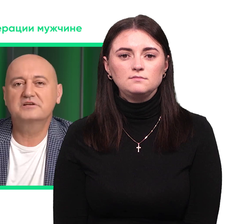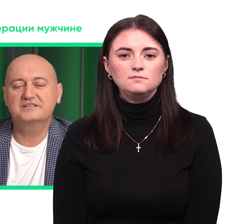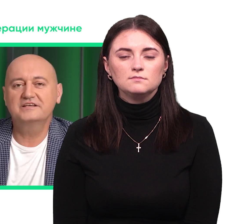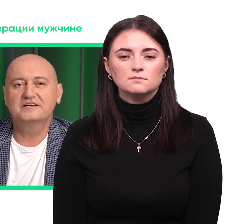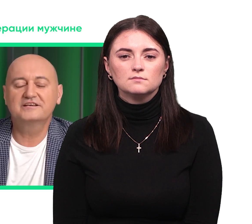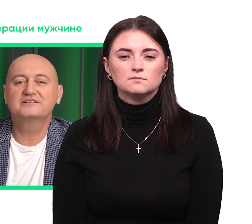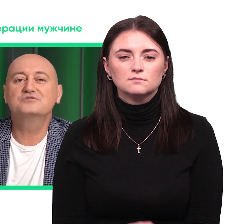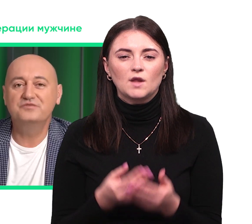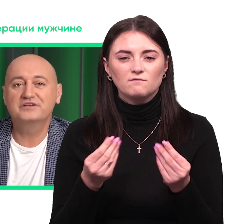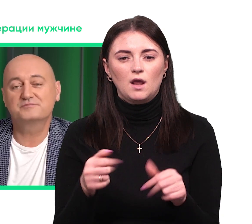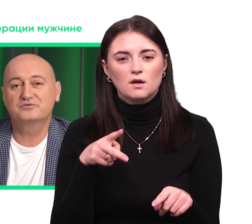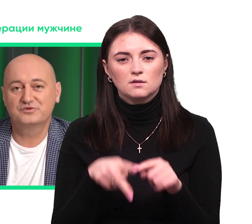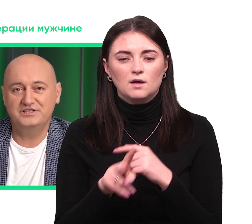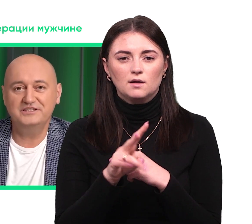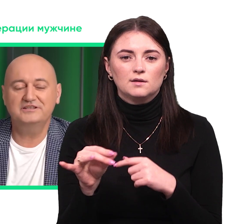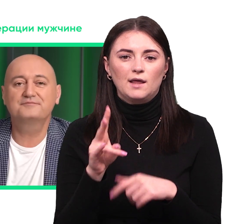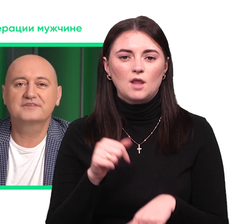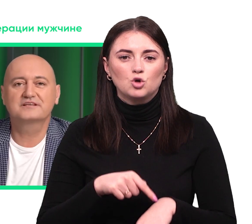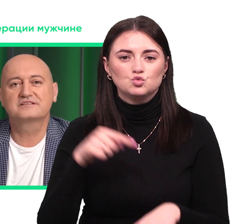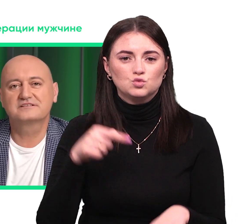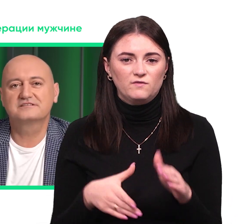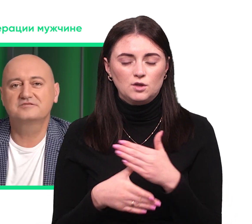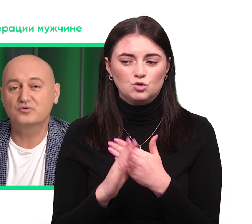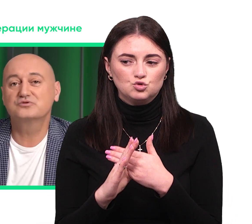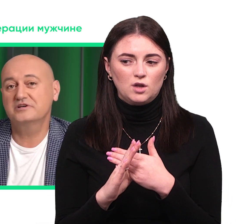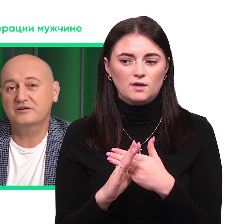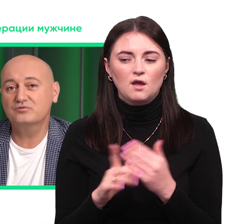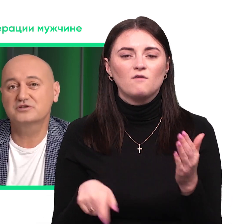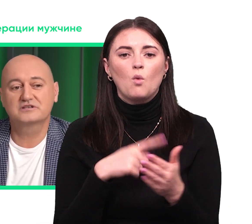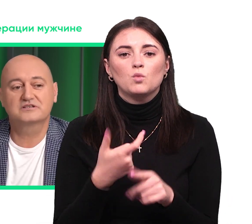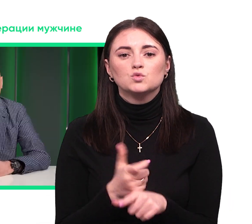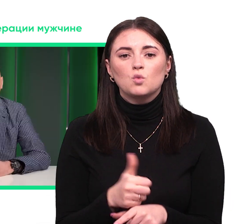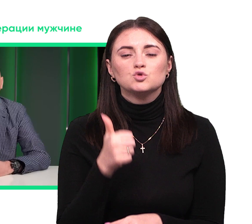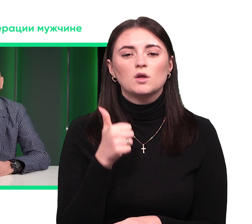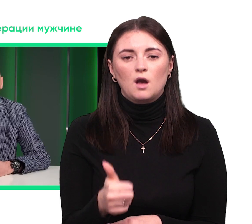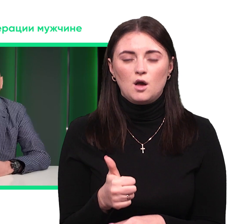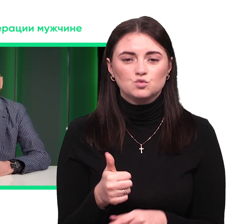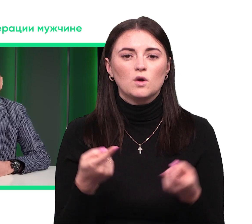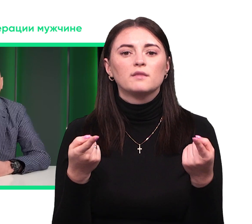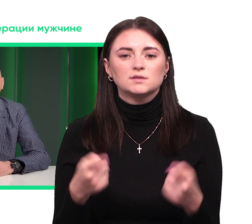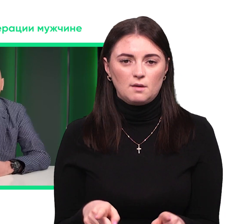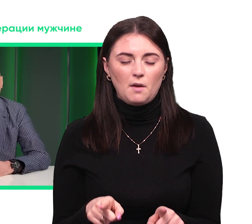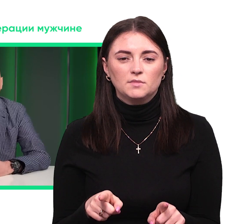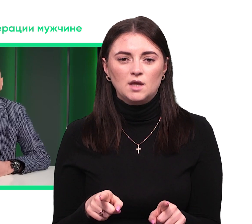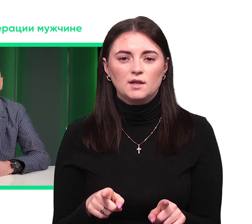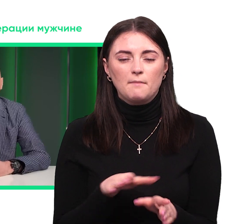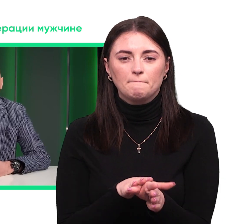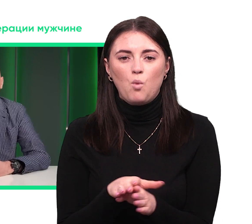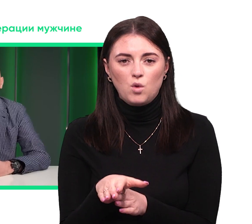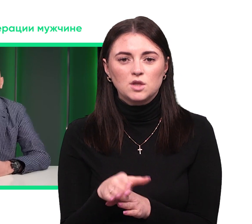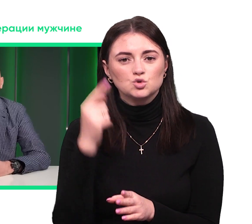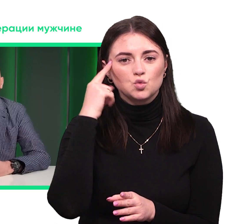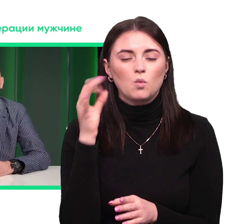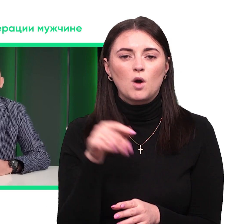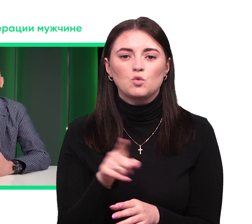Влияет ли обрезание на чувствительность полового члена? Вопрос очень хороший. На самом деле полностью думать о